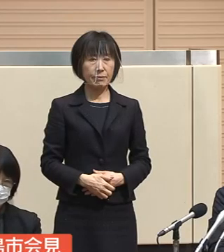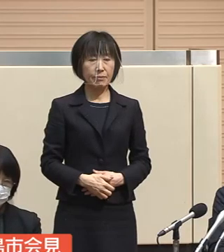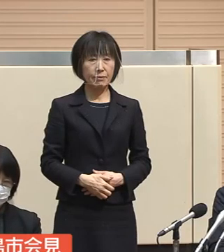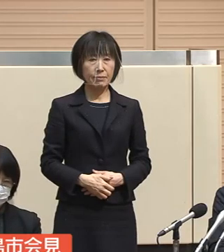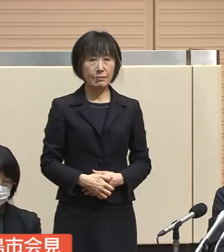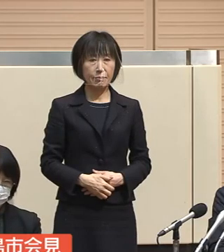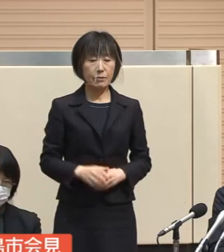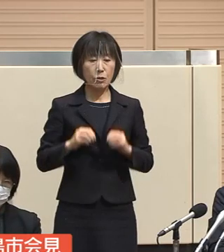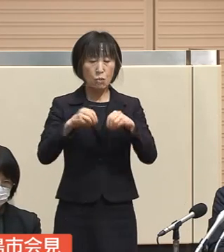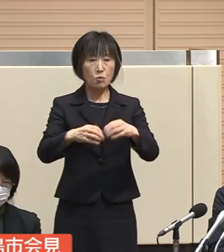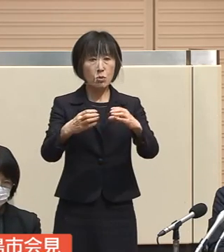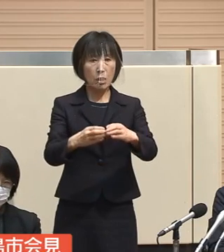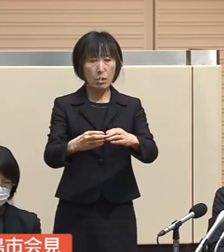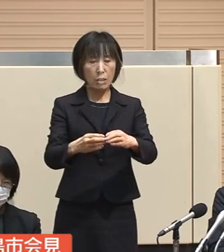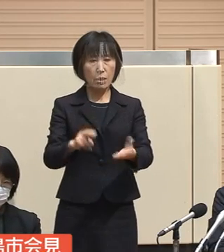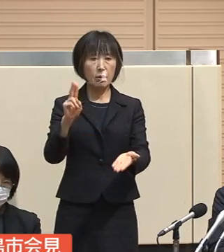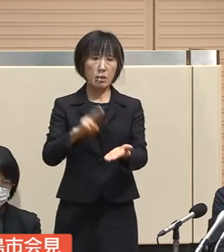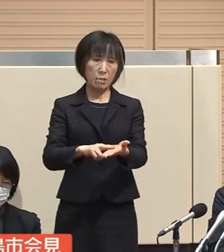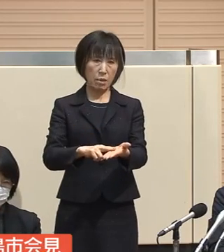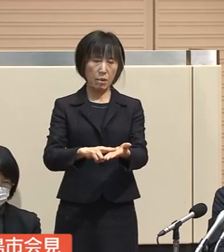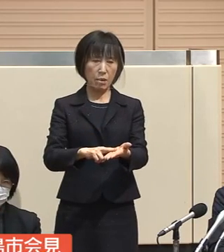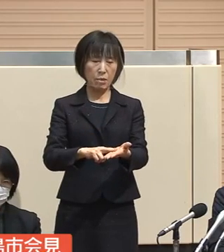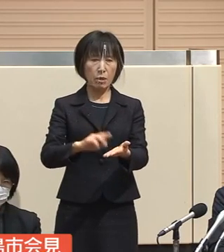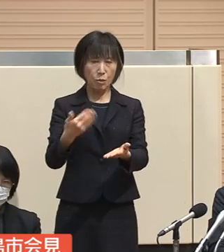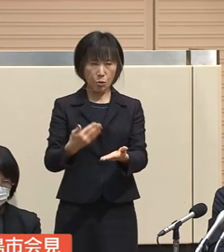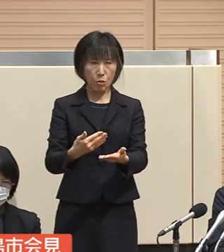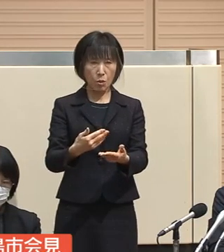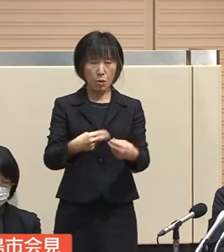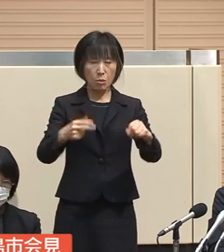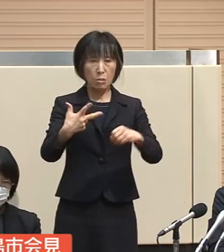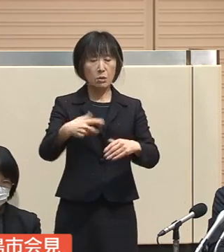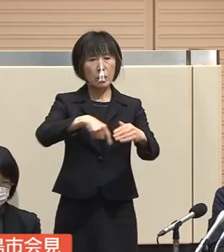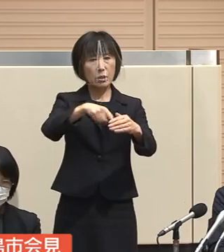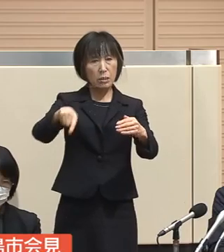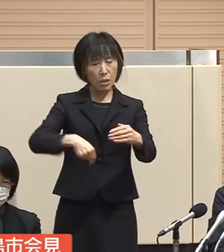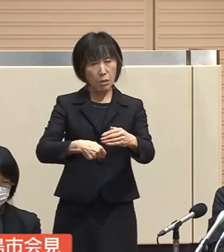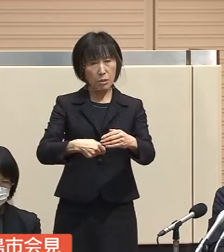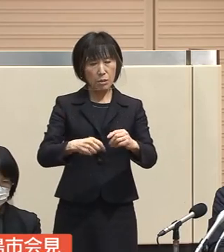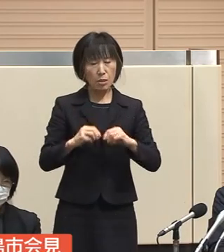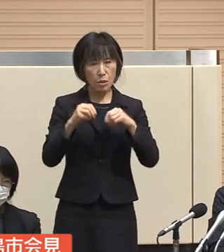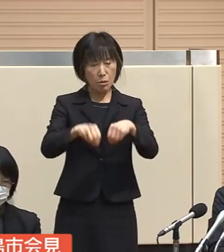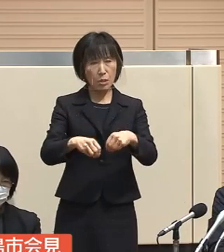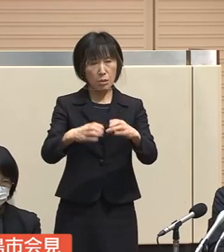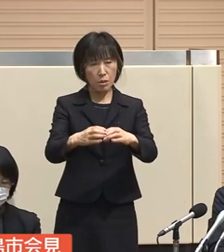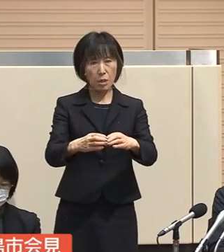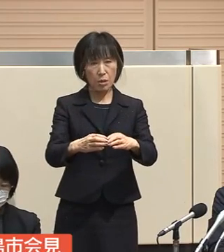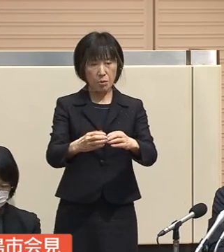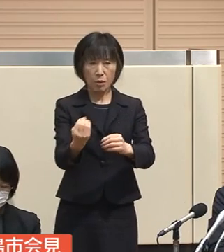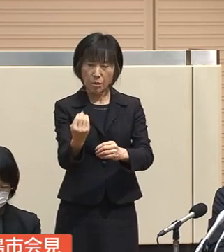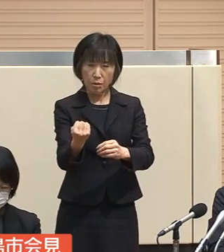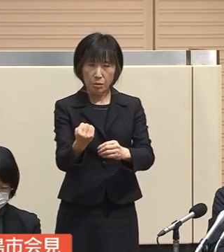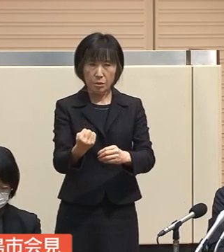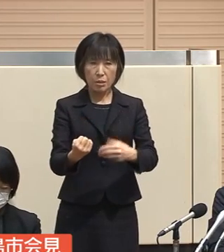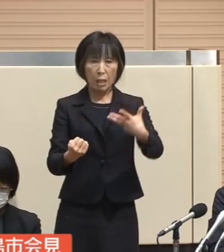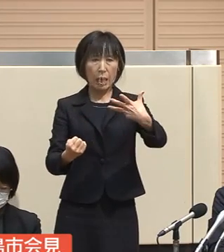クラスターを認定されているんですが、使用しましたらクラスターは何件目になるんです か？8件目になります。は